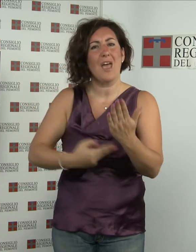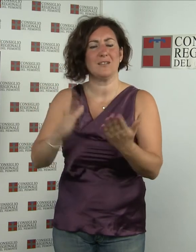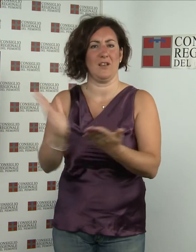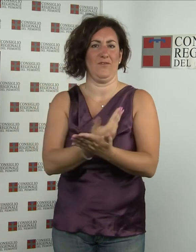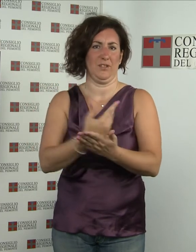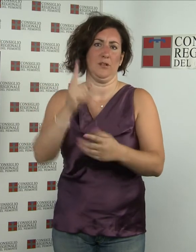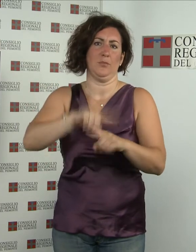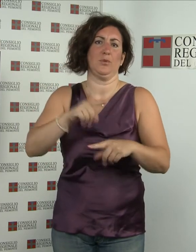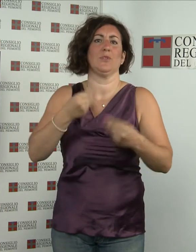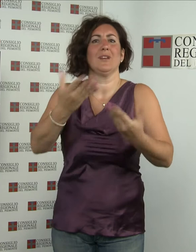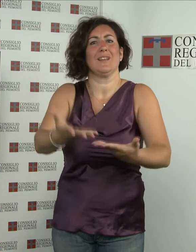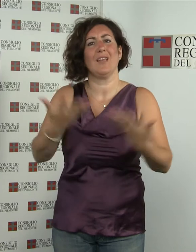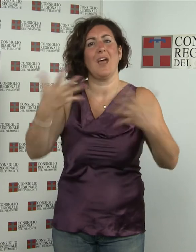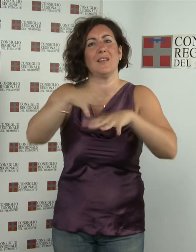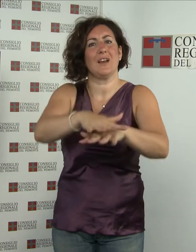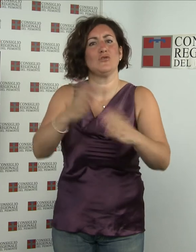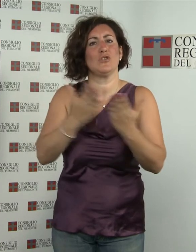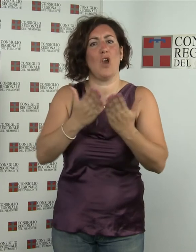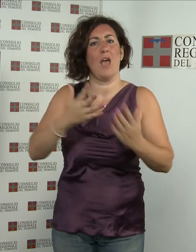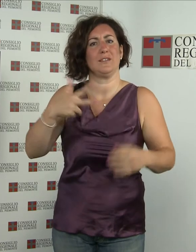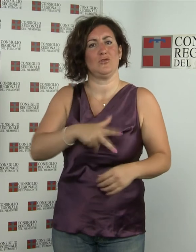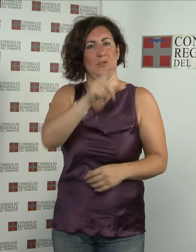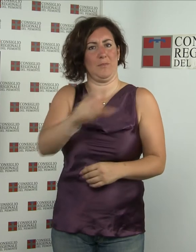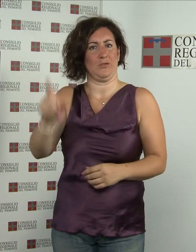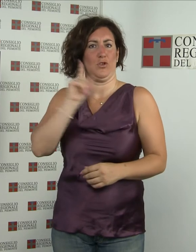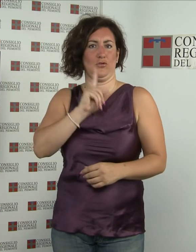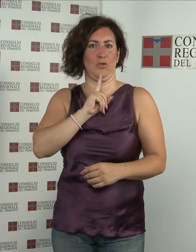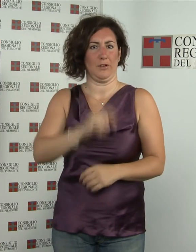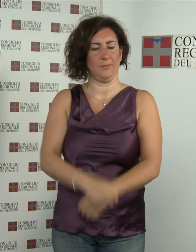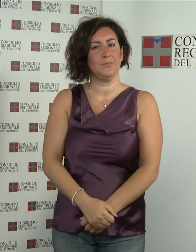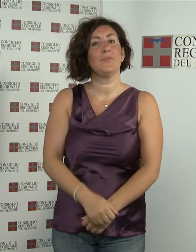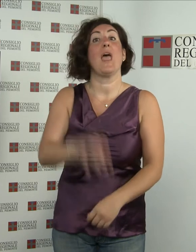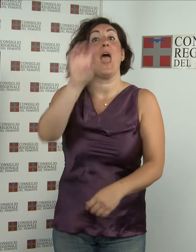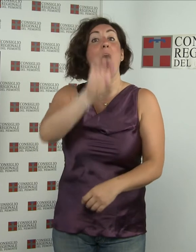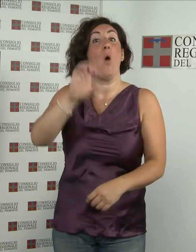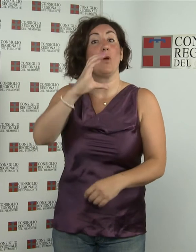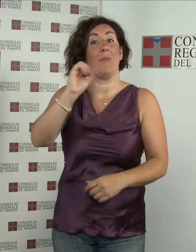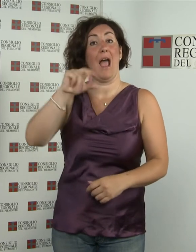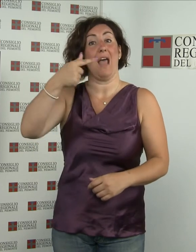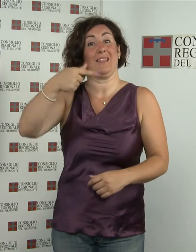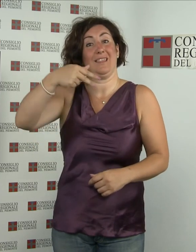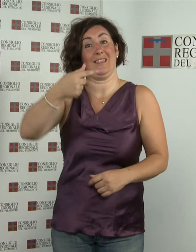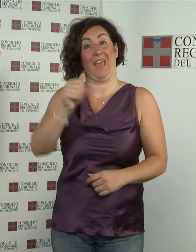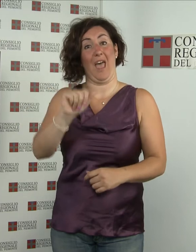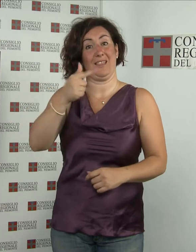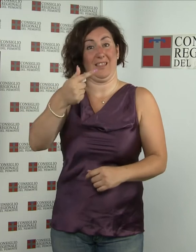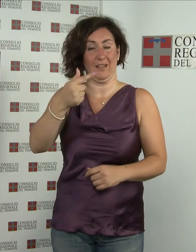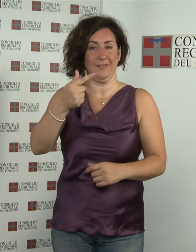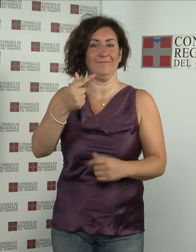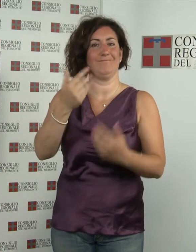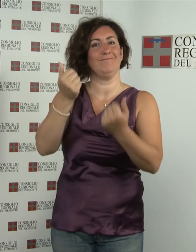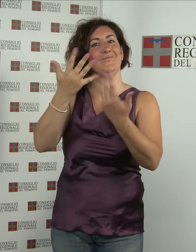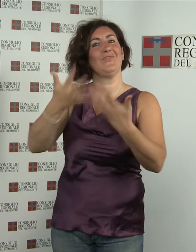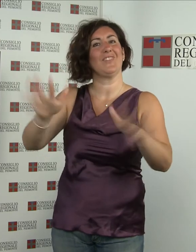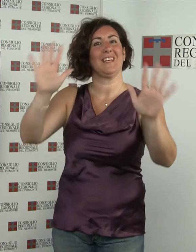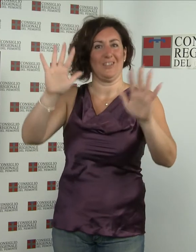l'integrazione scolastica e sociale delle persone sorde. Salutando Europa Cantat. Dal 27 luglio al 5 agosto Torino canta